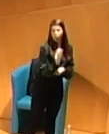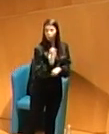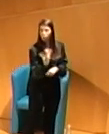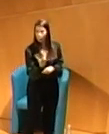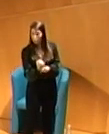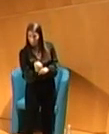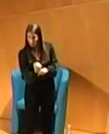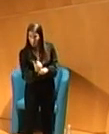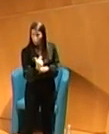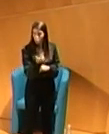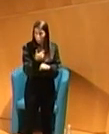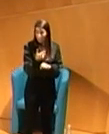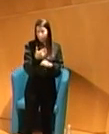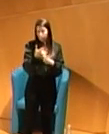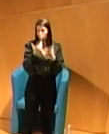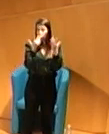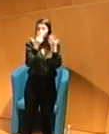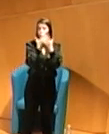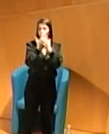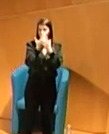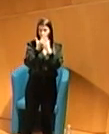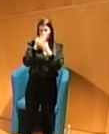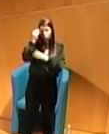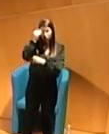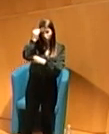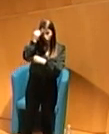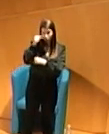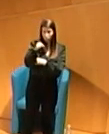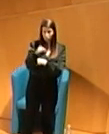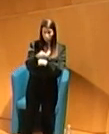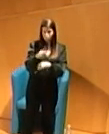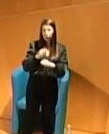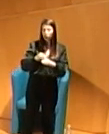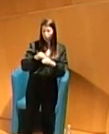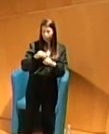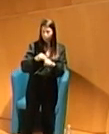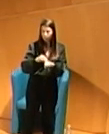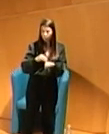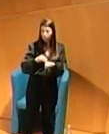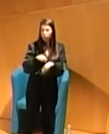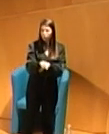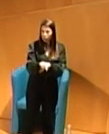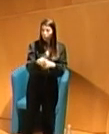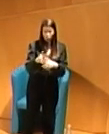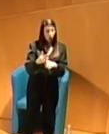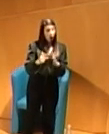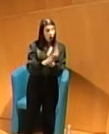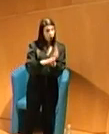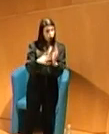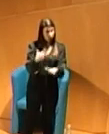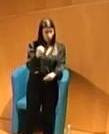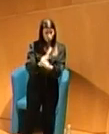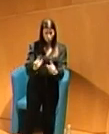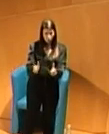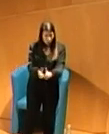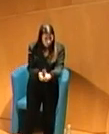avec des troubles psychiques, reconnue schizophrène à l'âge de 13 ans. Donc depuis 13 ans, elle est suivie, elle a 41, elle vit